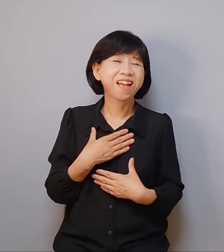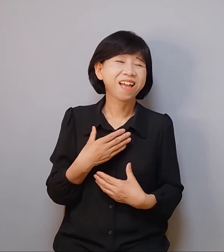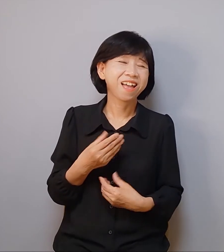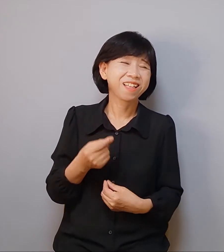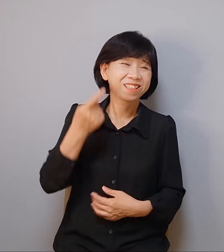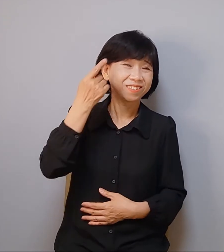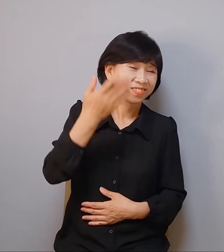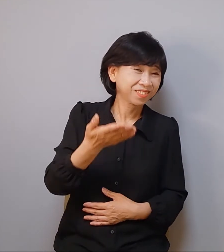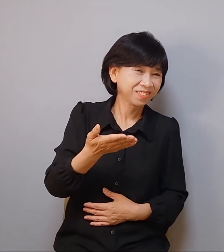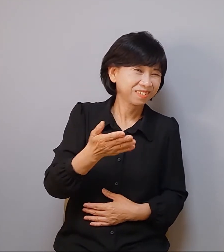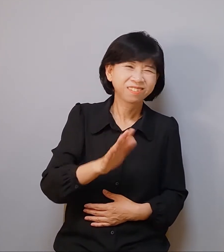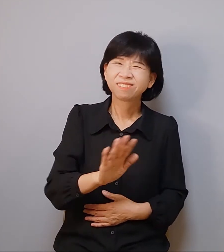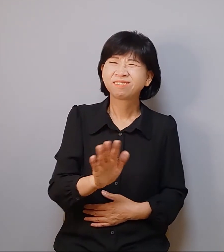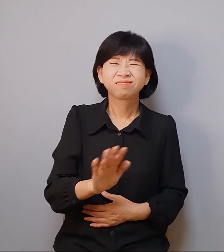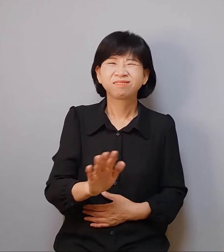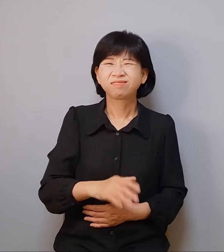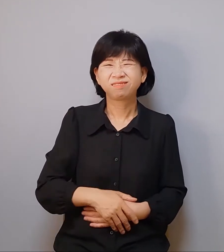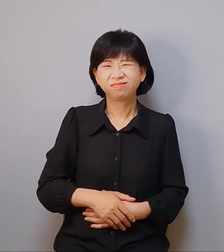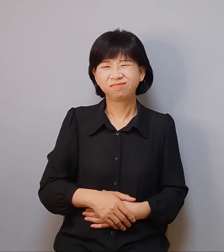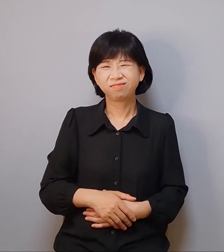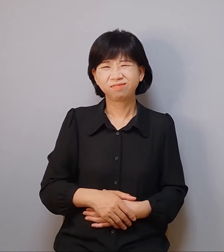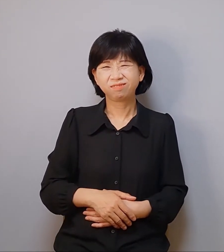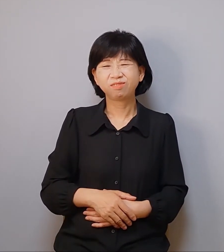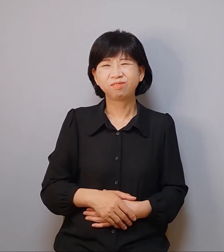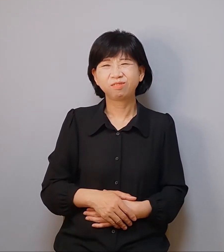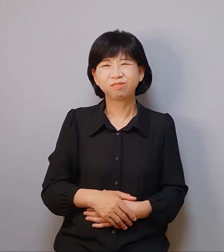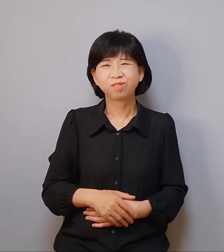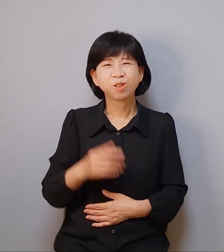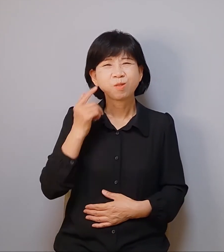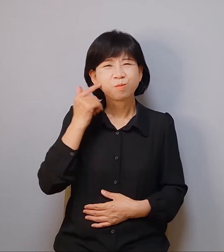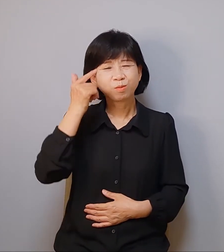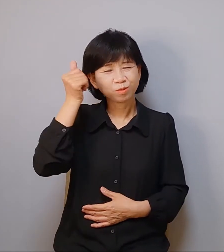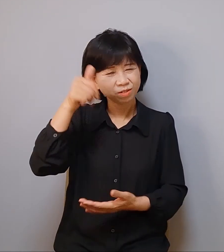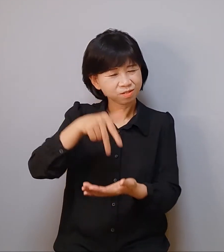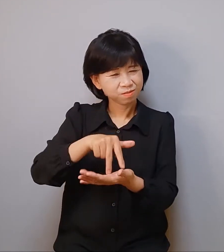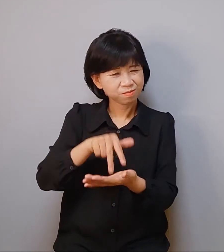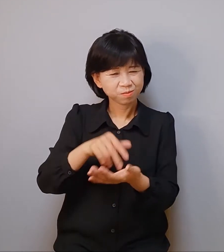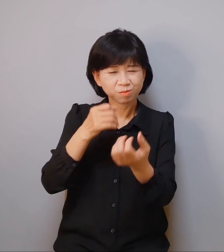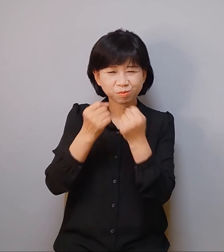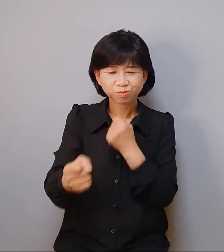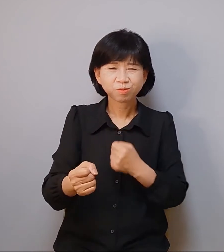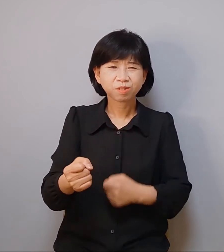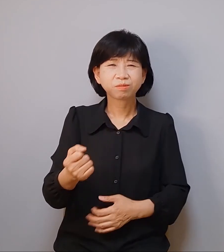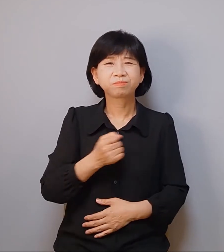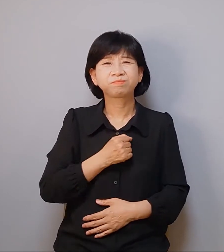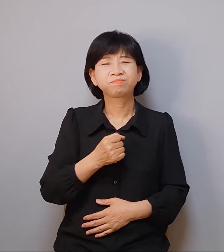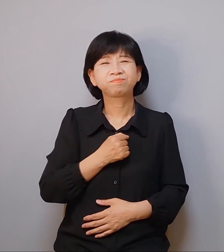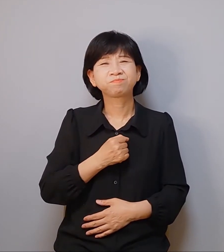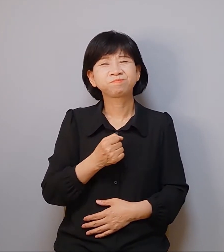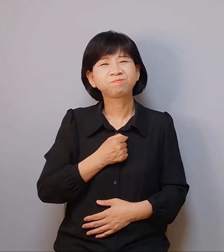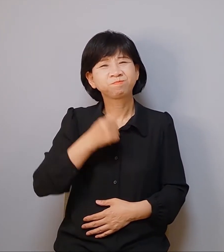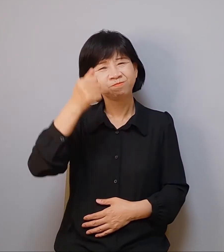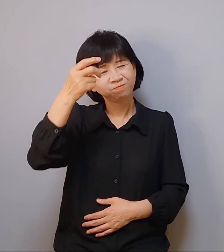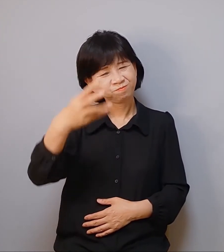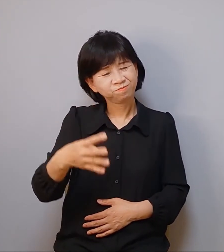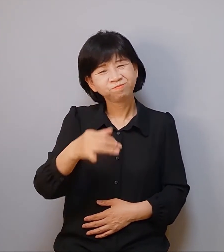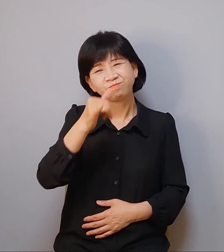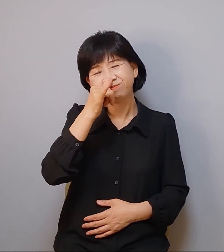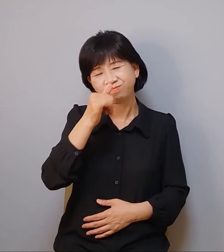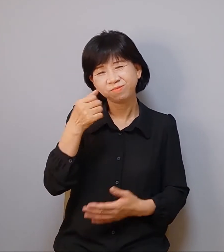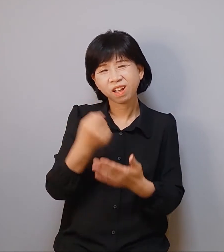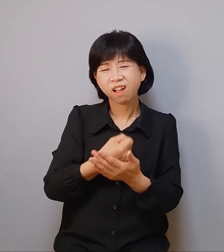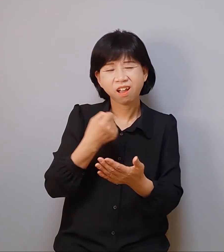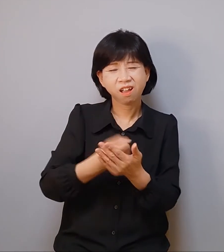그렇지 않습니다. 목사도 답답할 때가 한두 번이 아닙니다. 속상할 때가 한두 번이